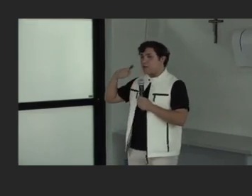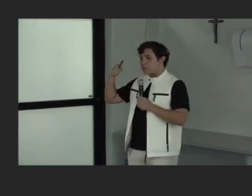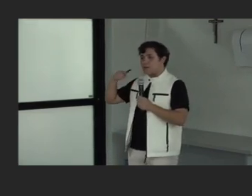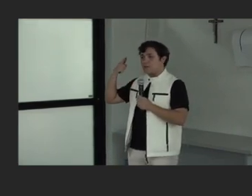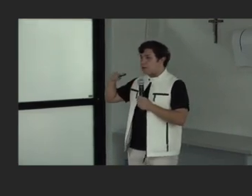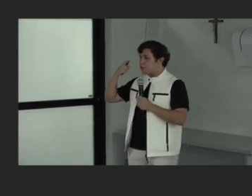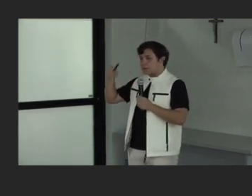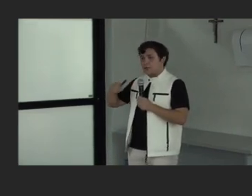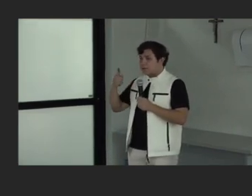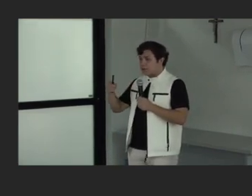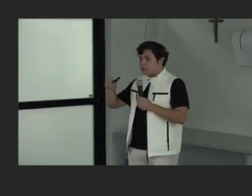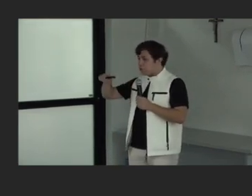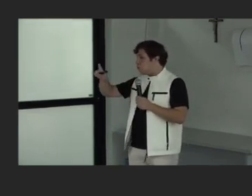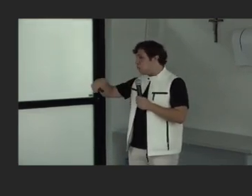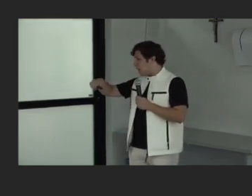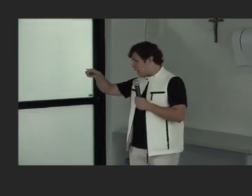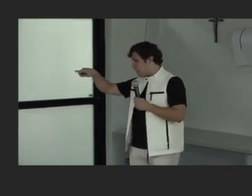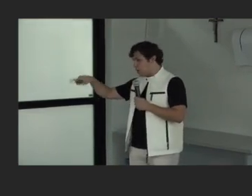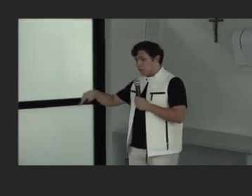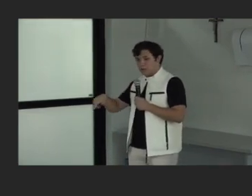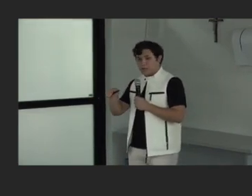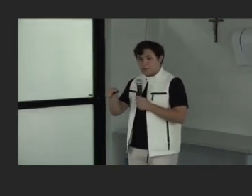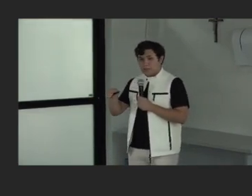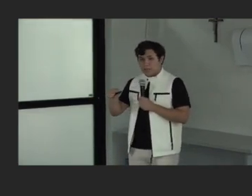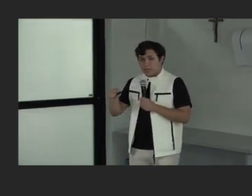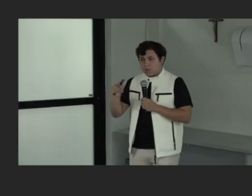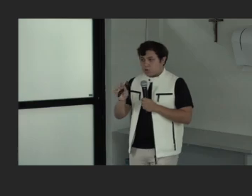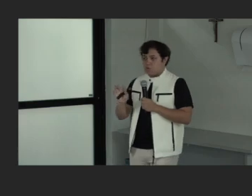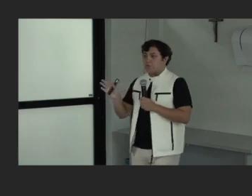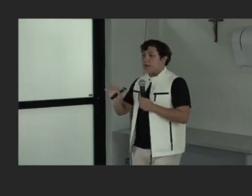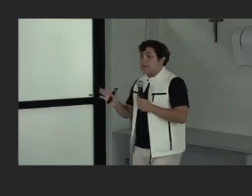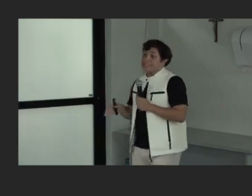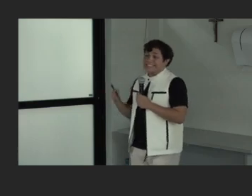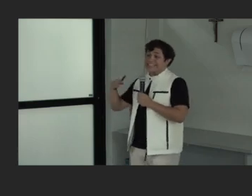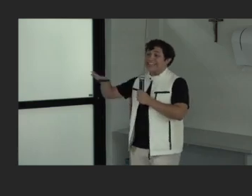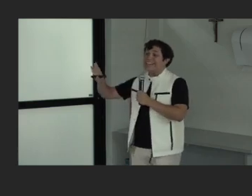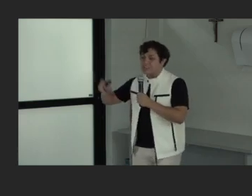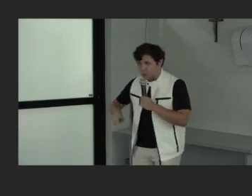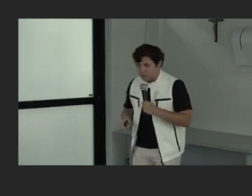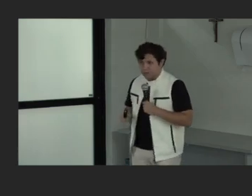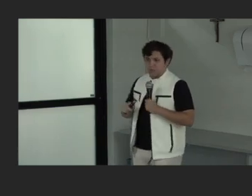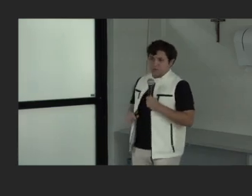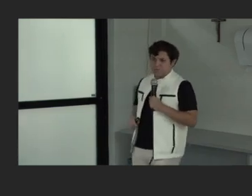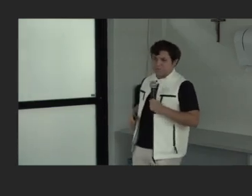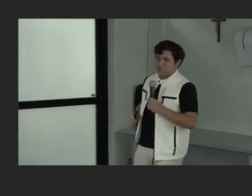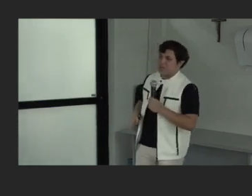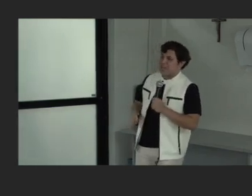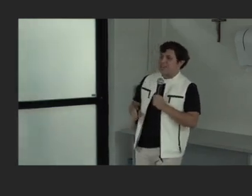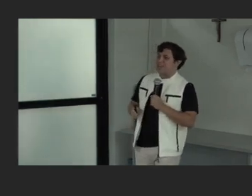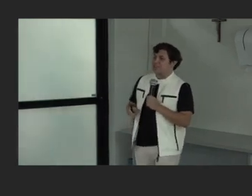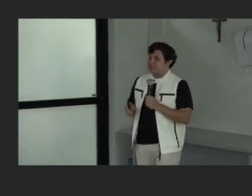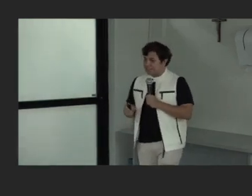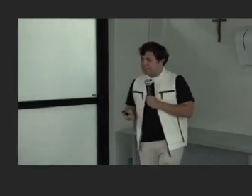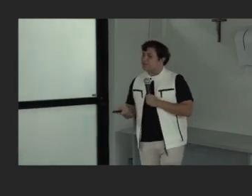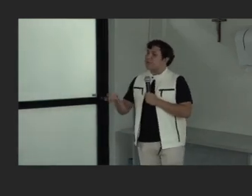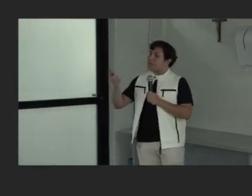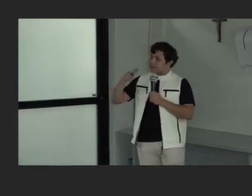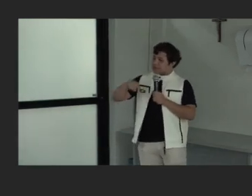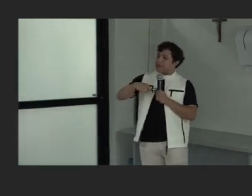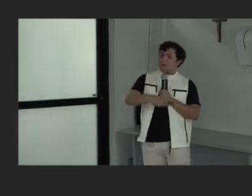hablado, hablado, hablado, hablado y nunca hay un intérprete o nunca hay siquiera subtítulos. ¿Okay? Entonces es una parte que a